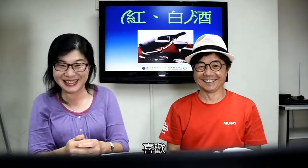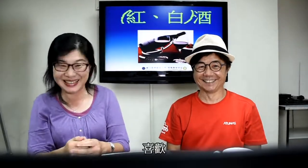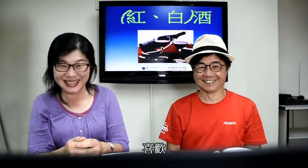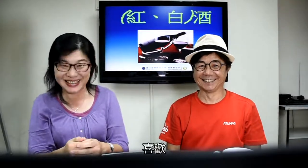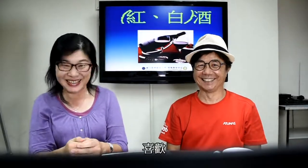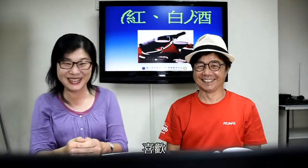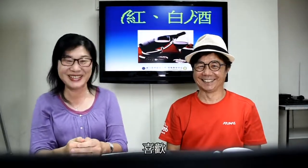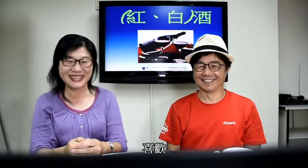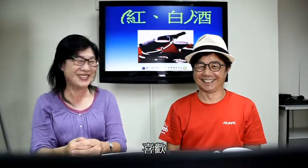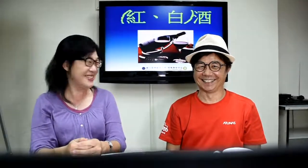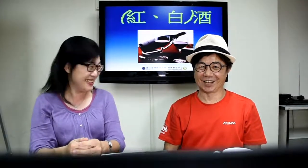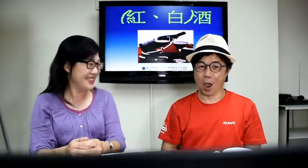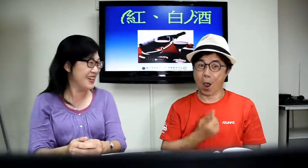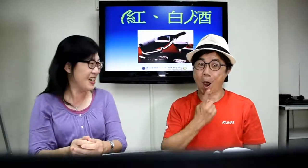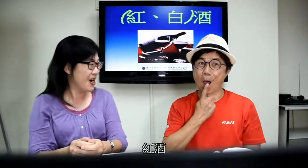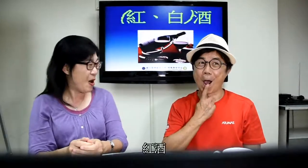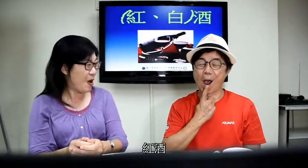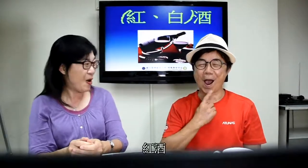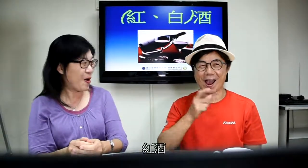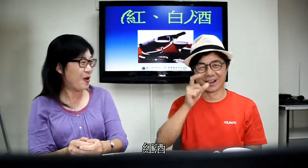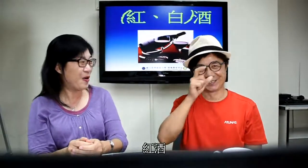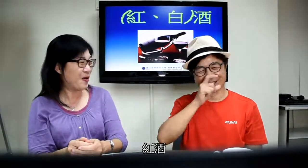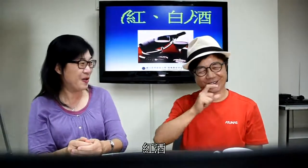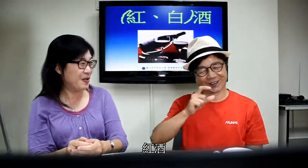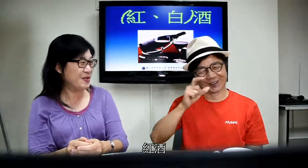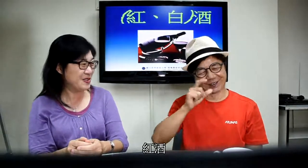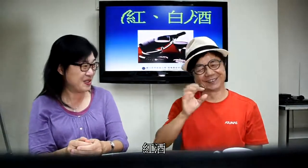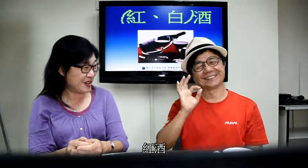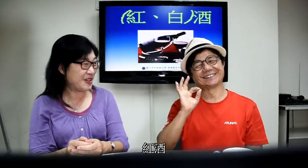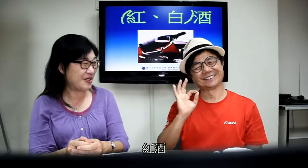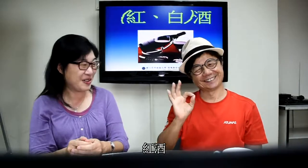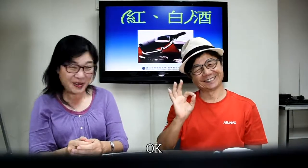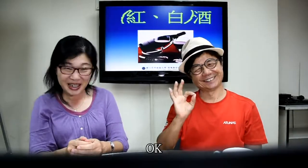喜欢红酒 ，OK。